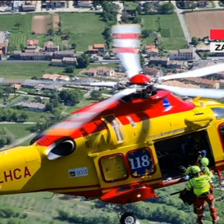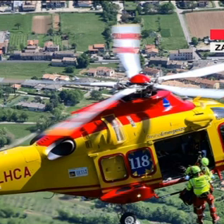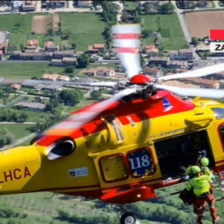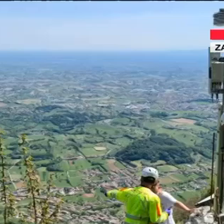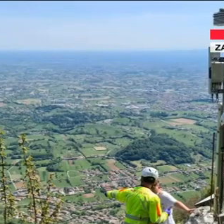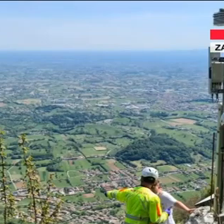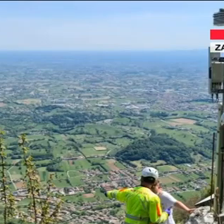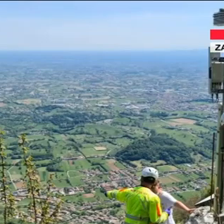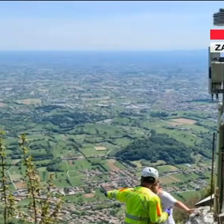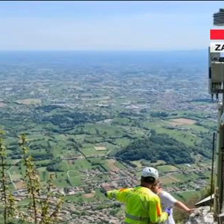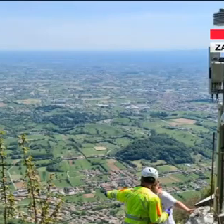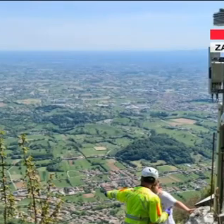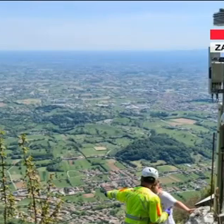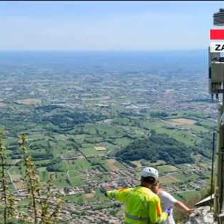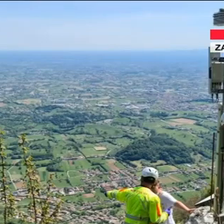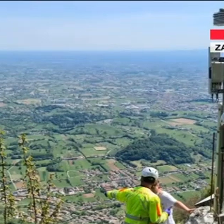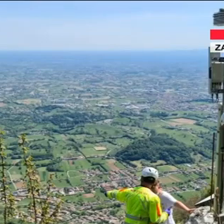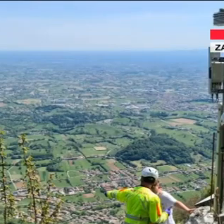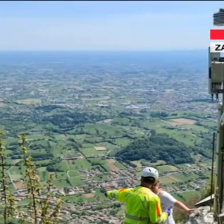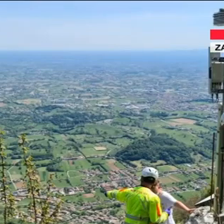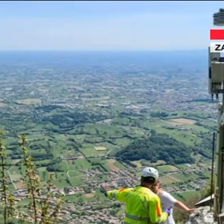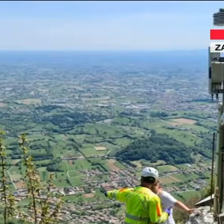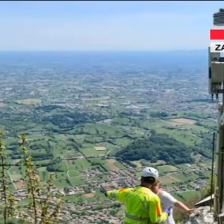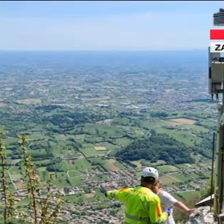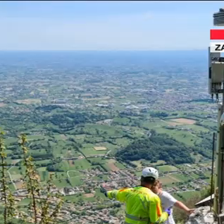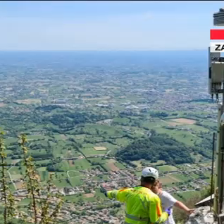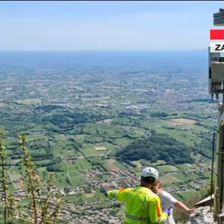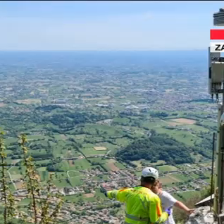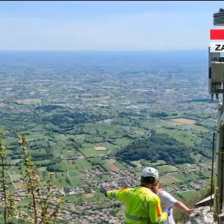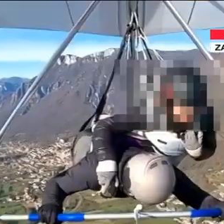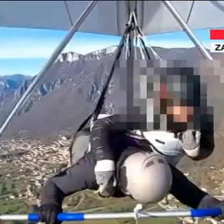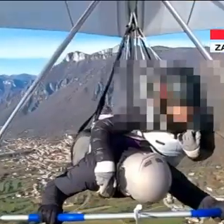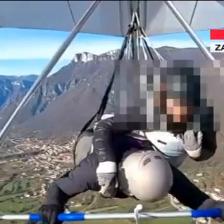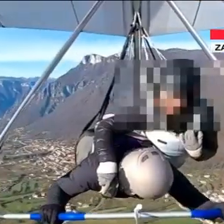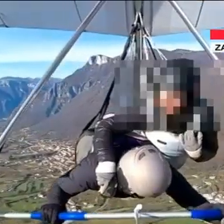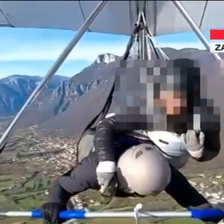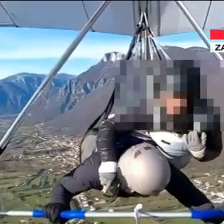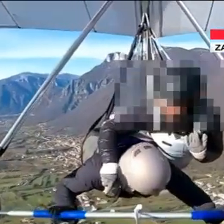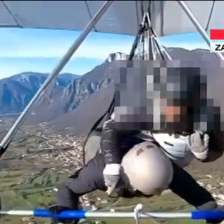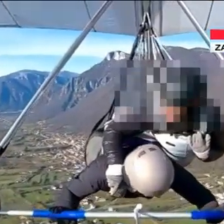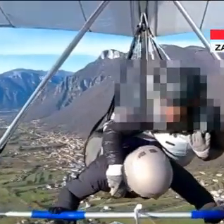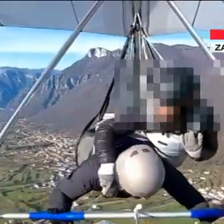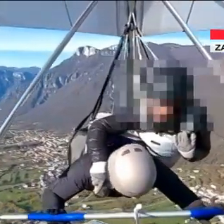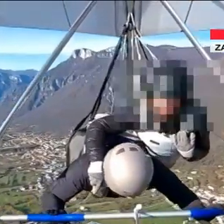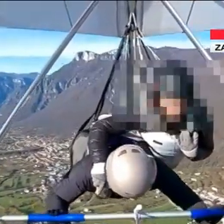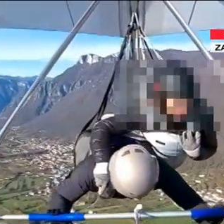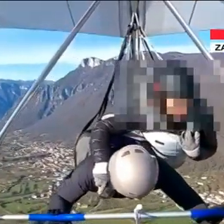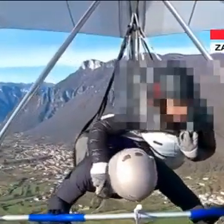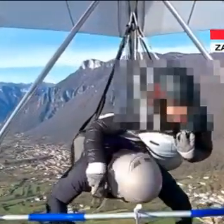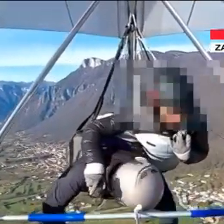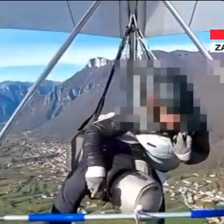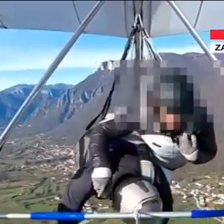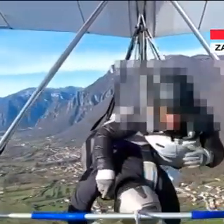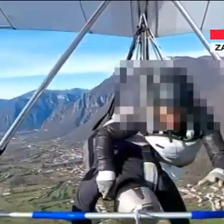Grappa, già campione italiano per la classe ala rigida, era conosciuto per la sua grande esperienza. La sua agenzia, che aveva voluto chiamare Volare